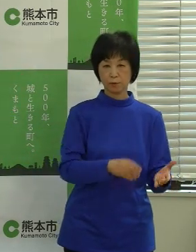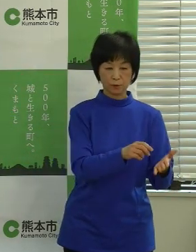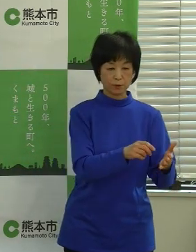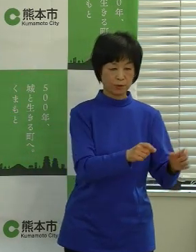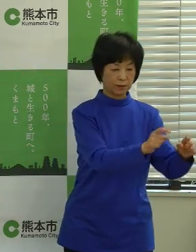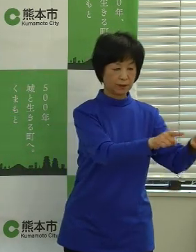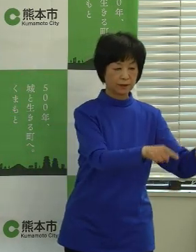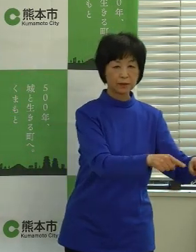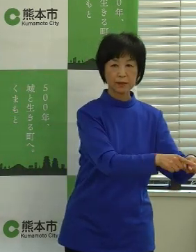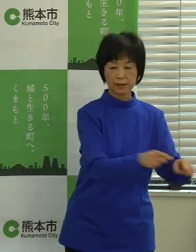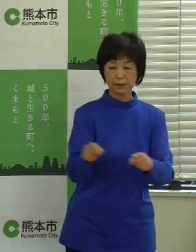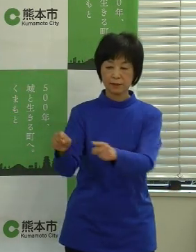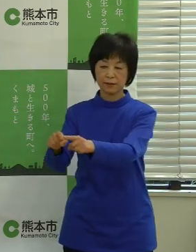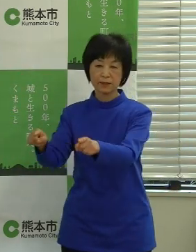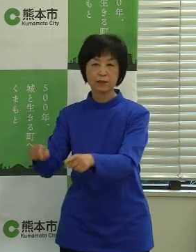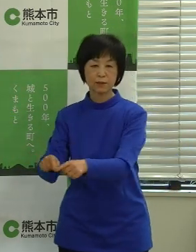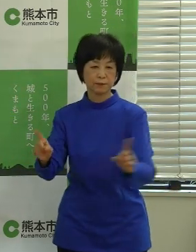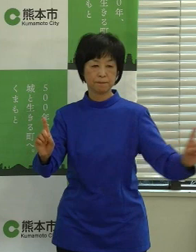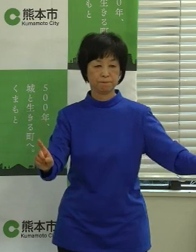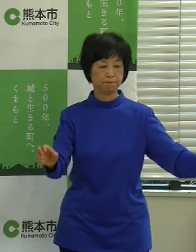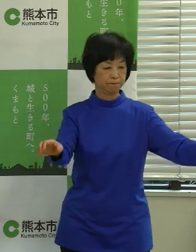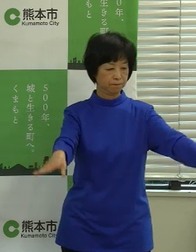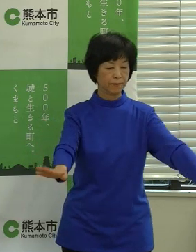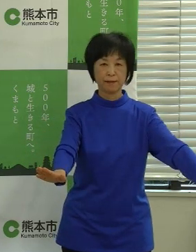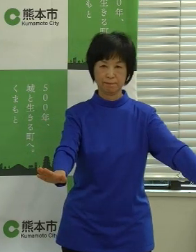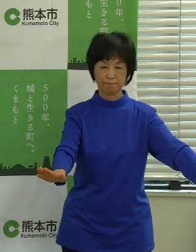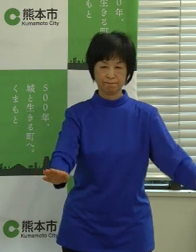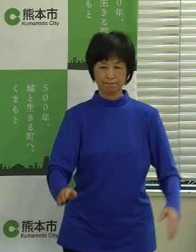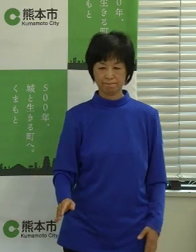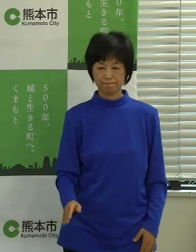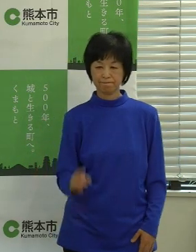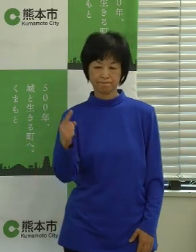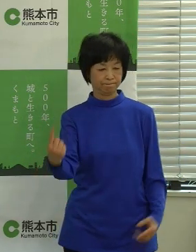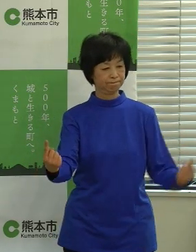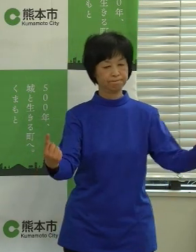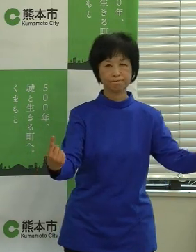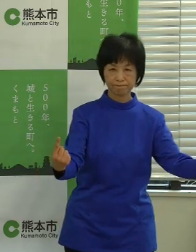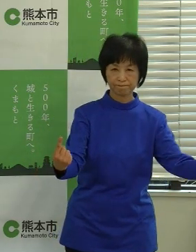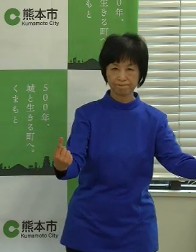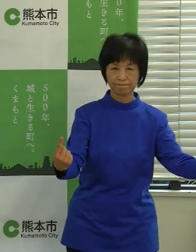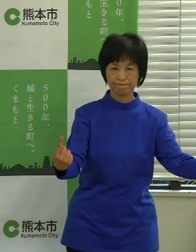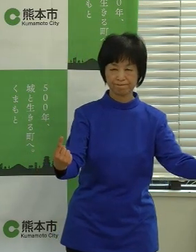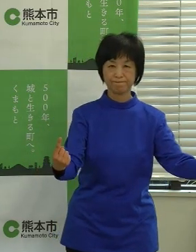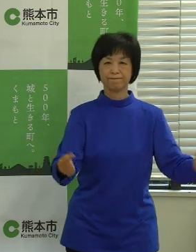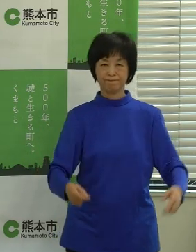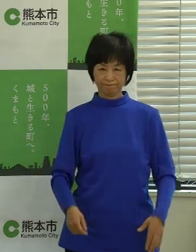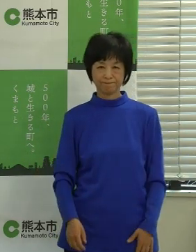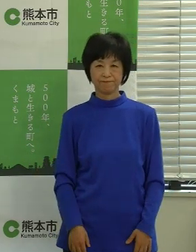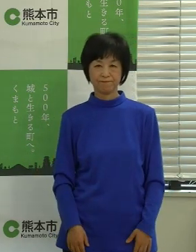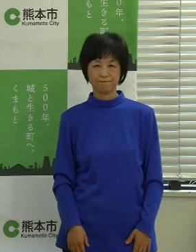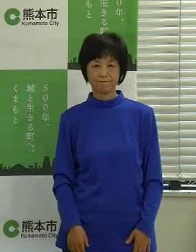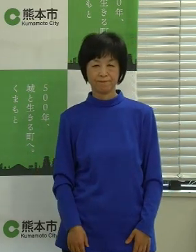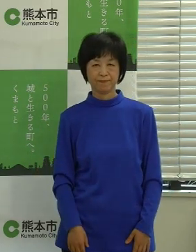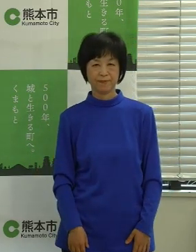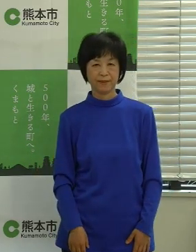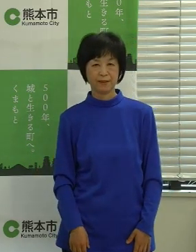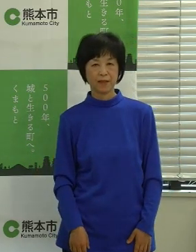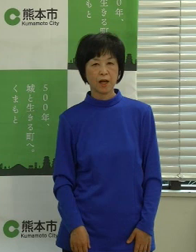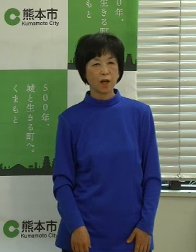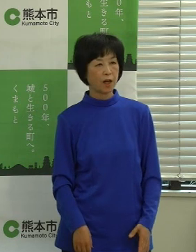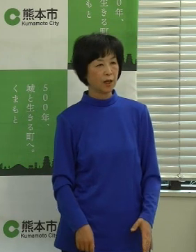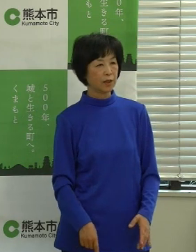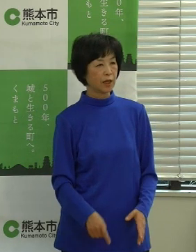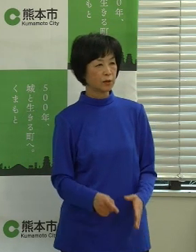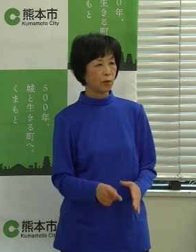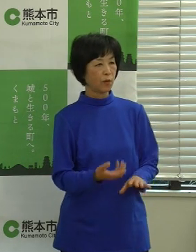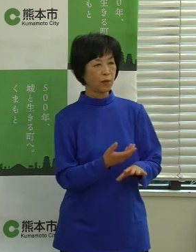。ですので例えばそういうものを公園等々でですね見ていただくと、あれはどこの公